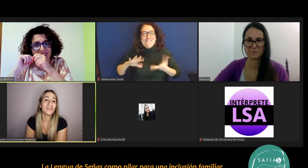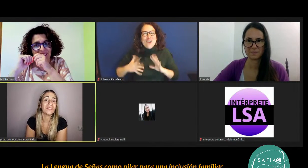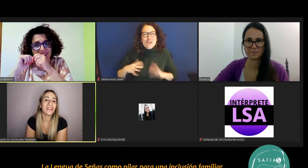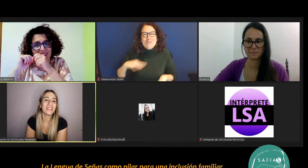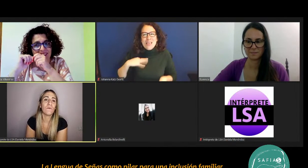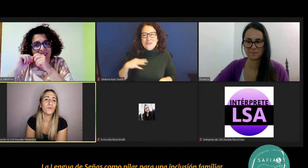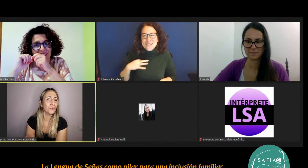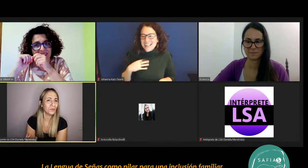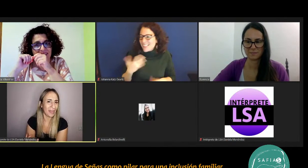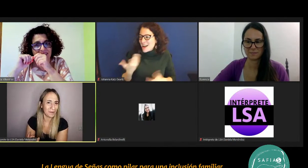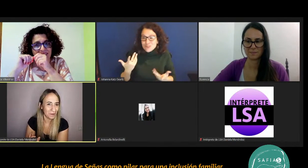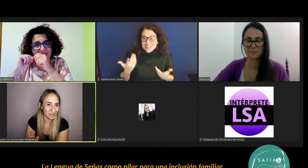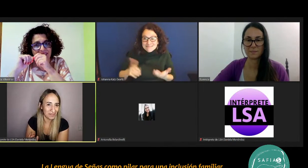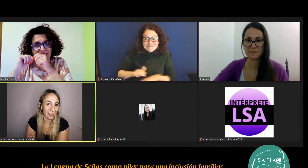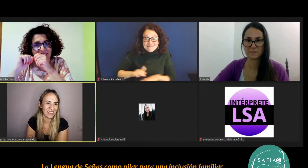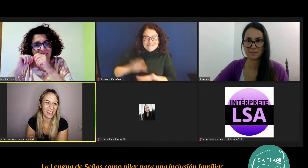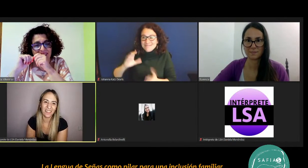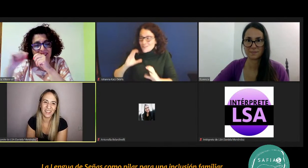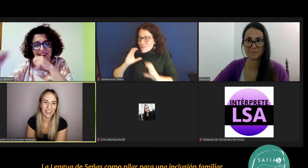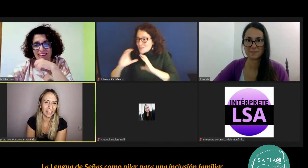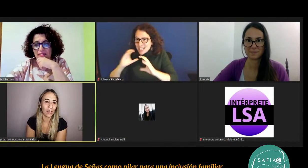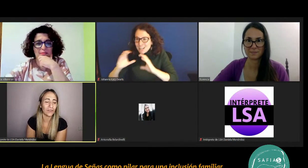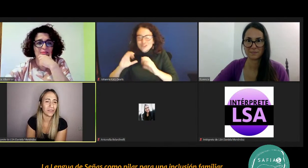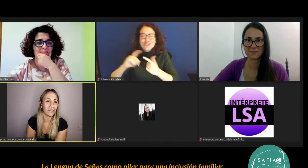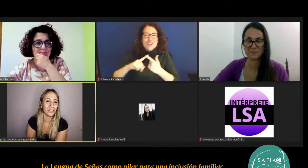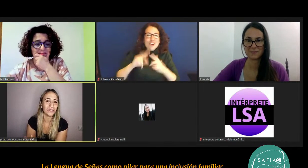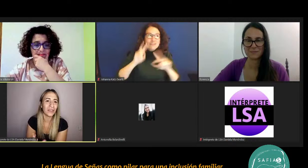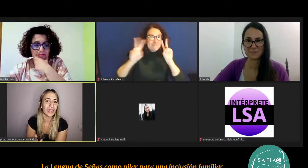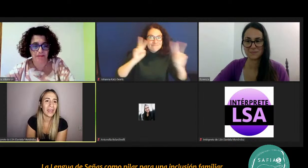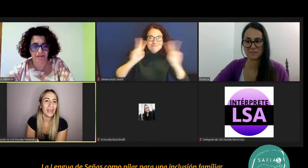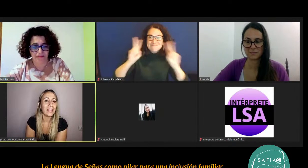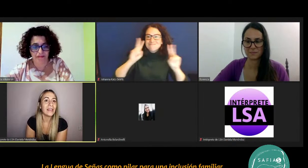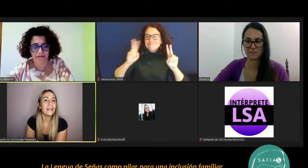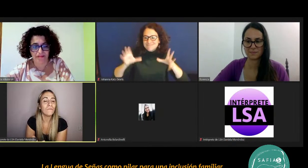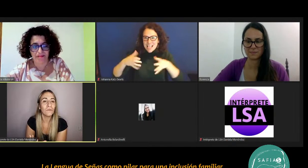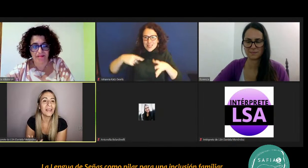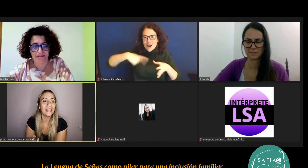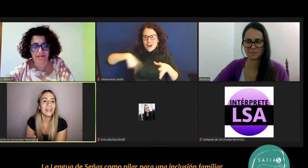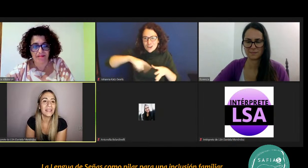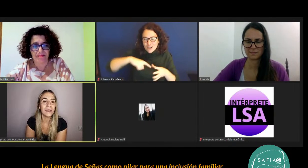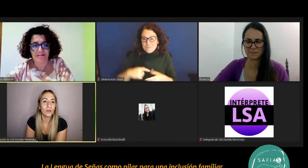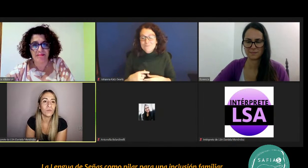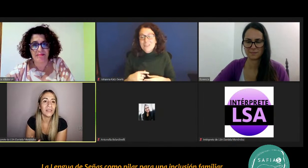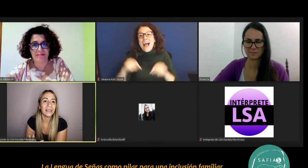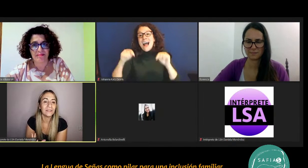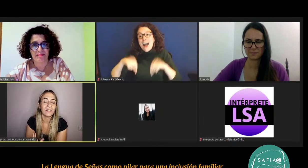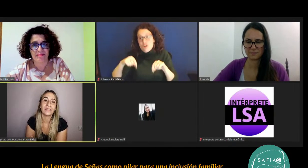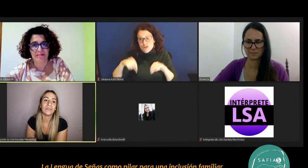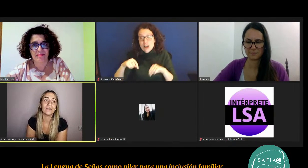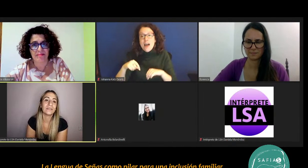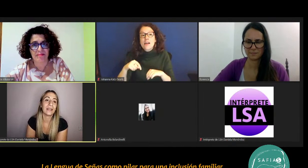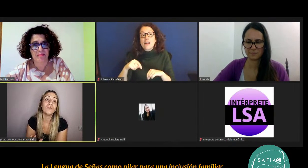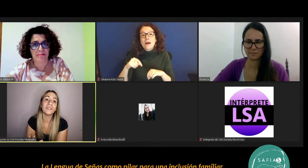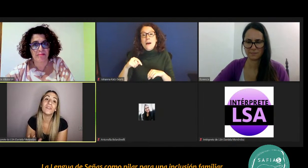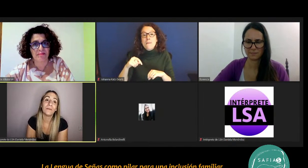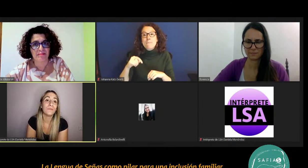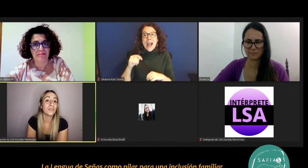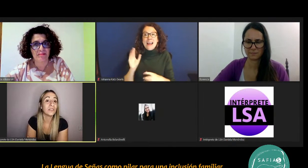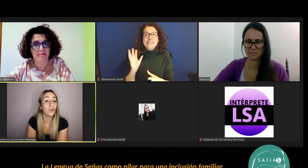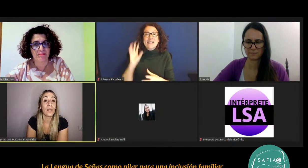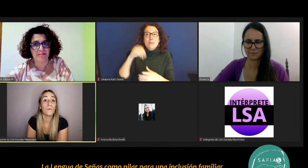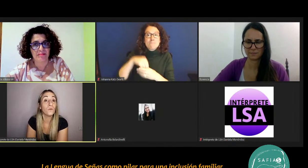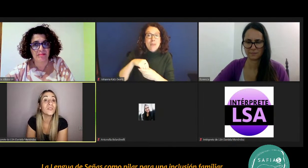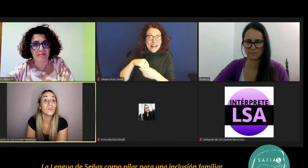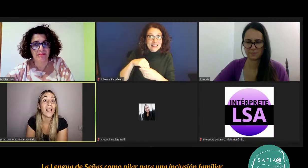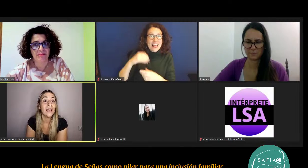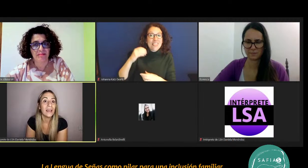la persona sorda sea bruta, ¿no? O sea directa o que no tenga filtro, sino que es la forma en que tiene de comunicarse. O sea, estamos diciendo que la persona